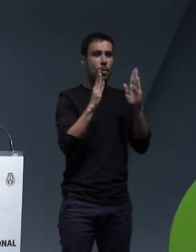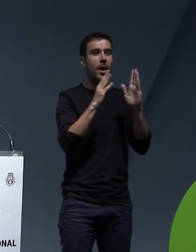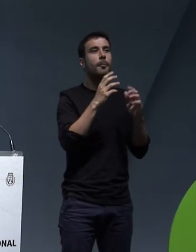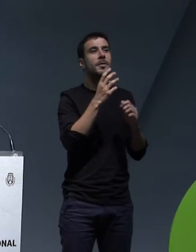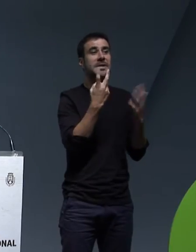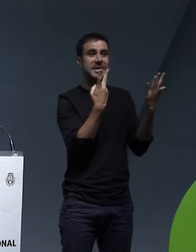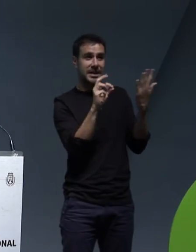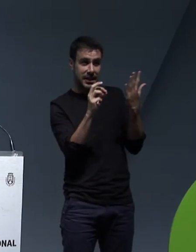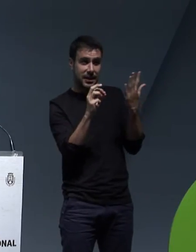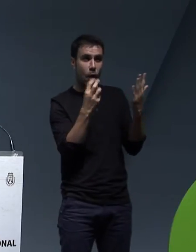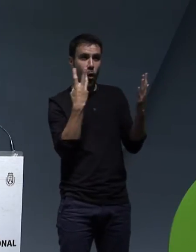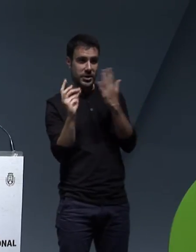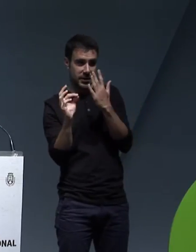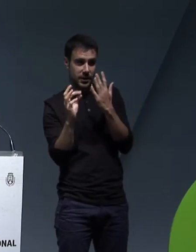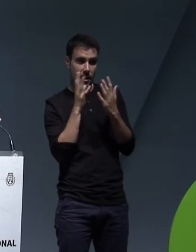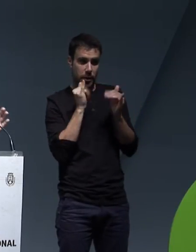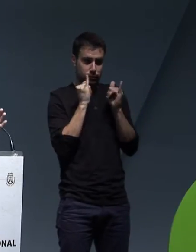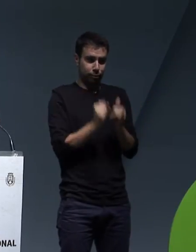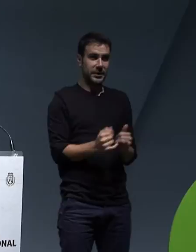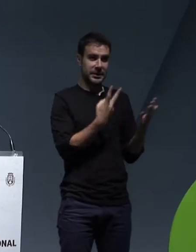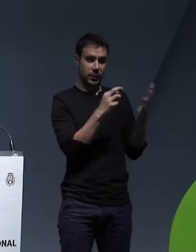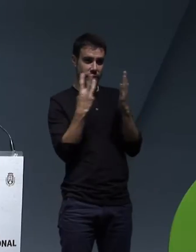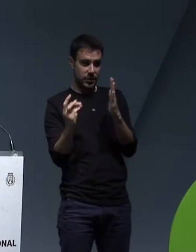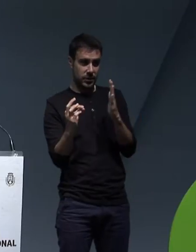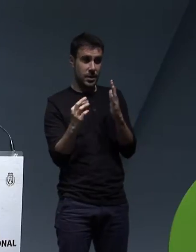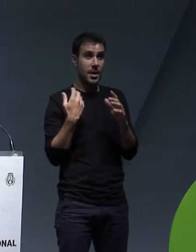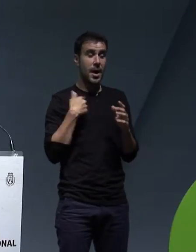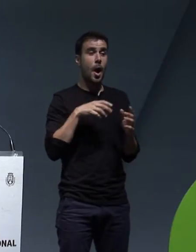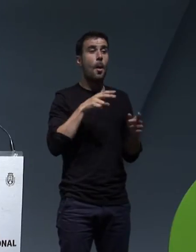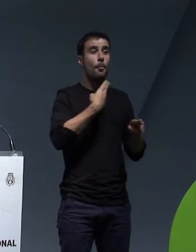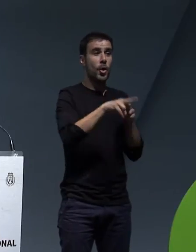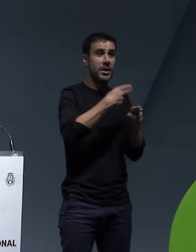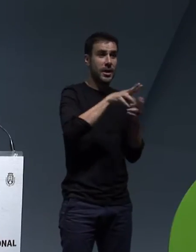70 y en la de los 80. Transición política,